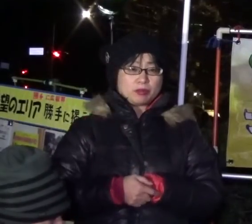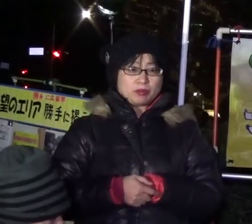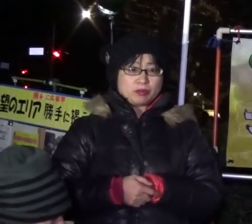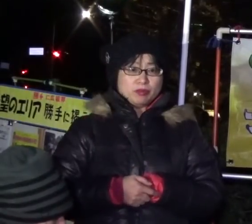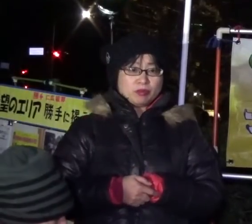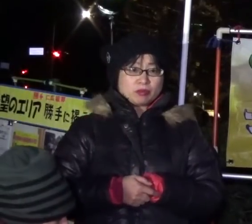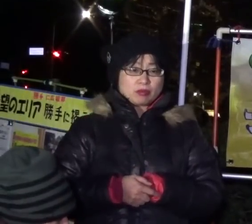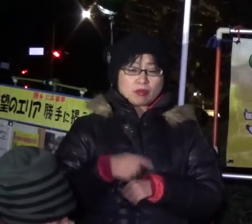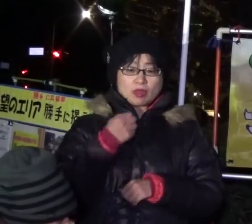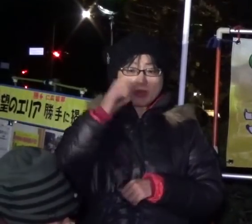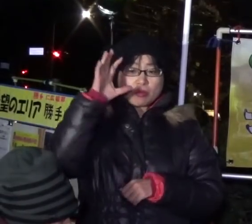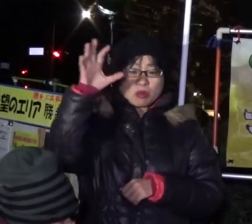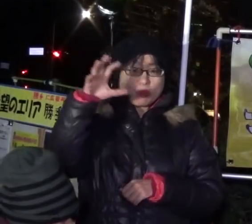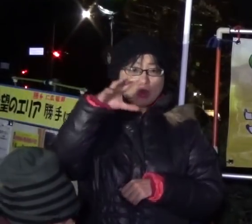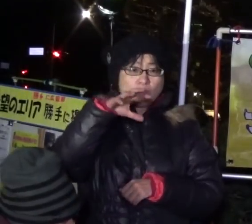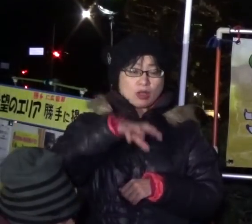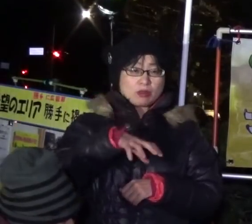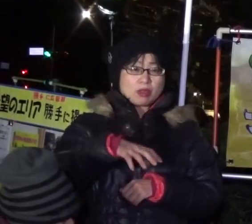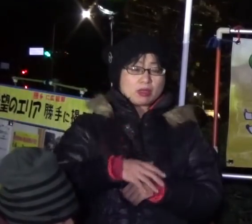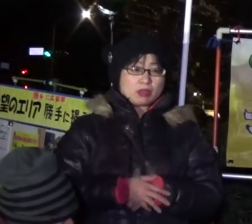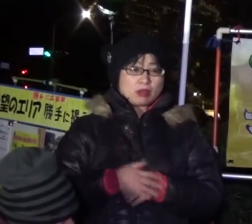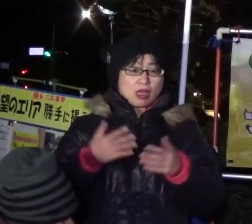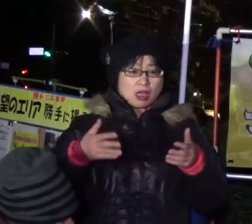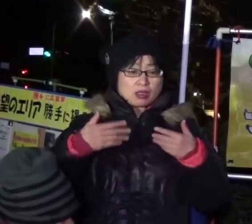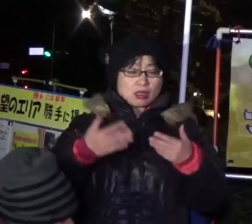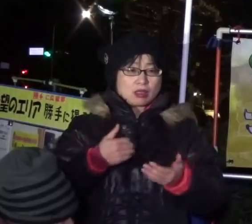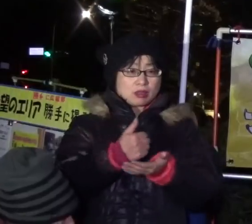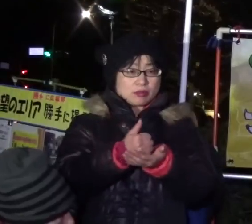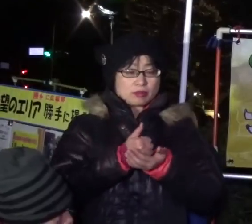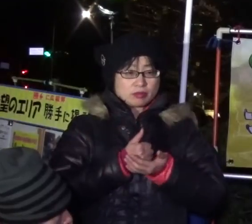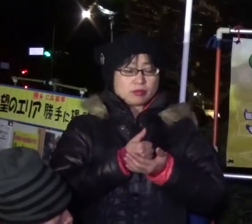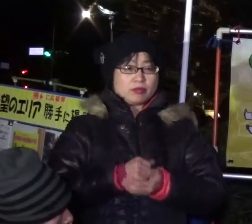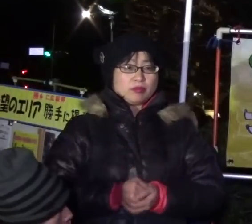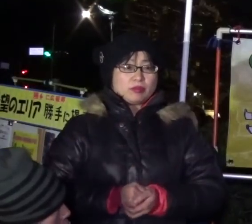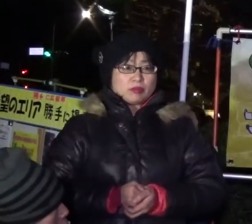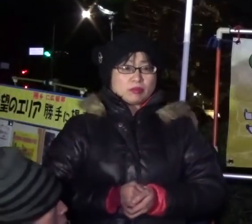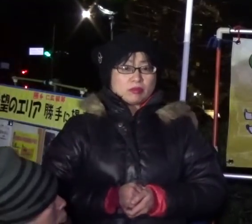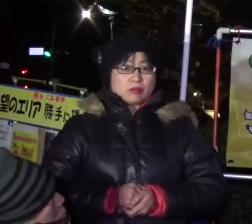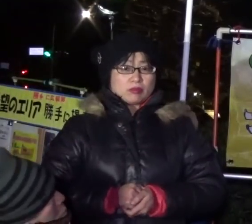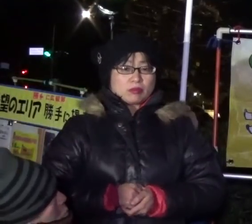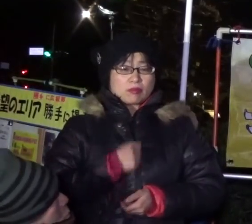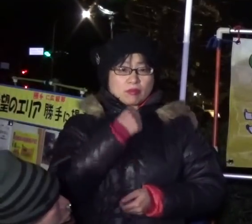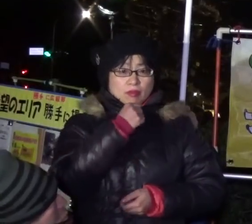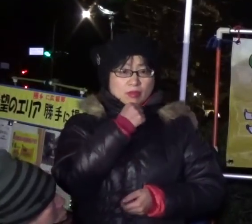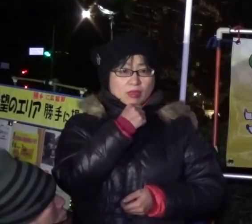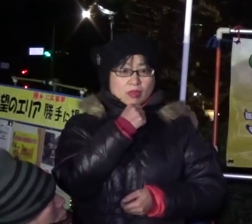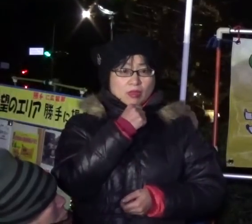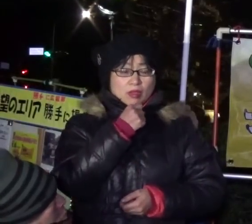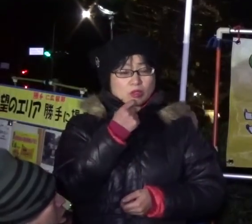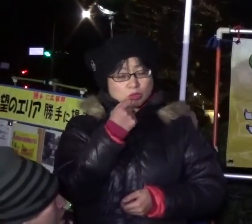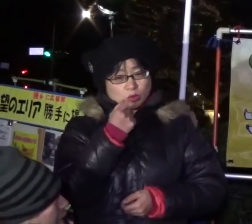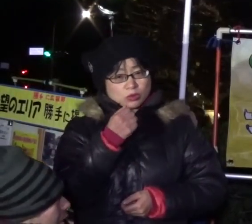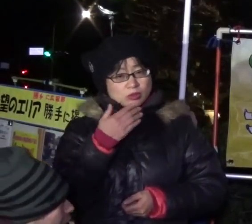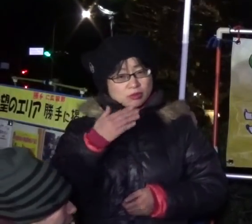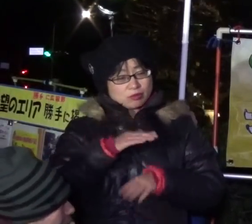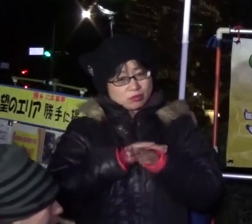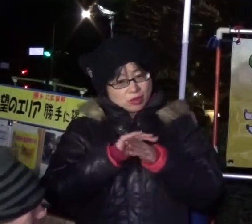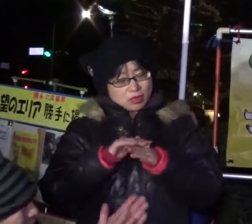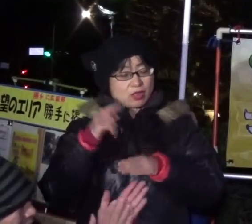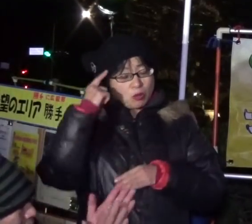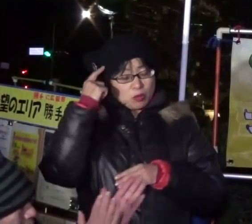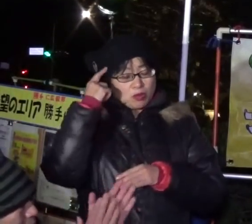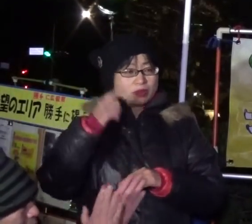この希望のエリアに、温かく迎えていただきまして、喋るのも多少上手くなったんじゃないかなと思っております